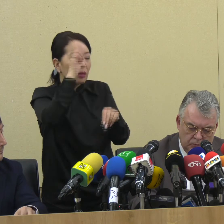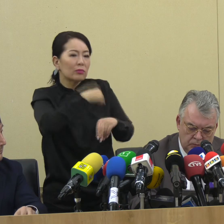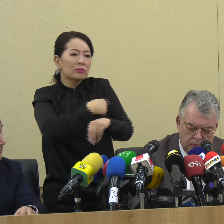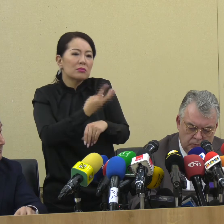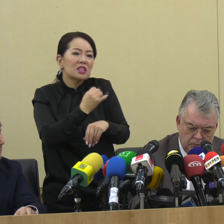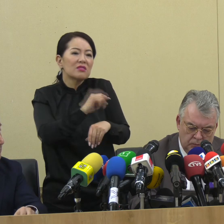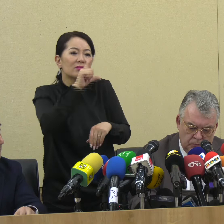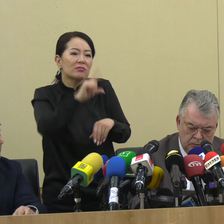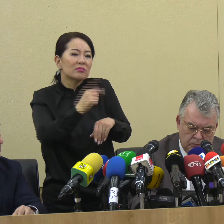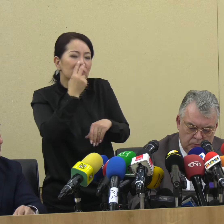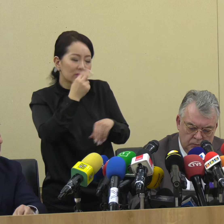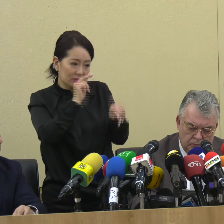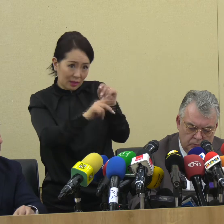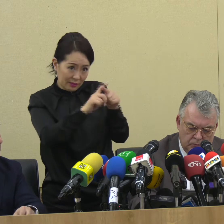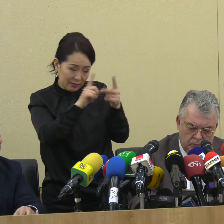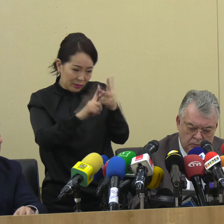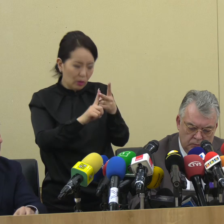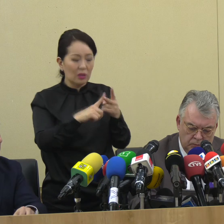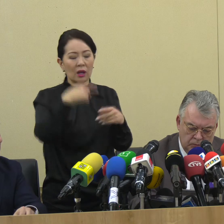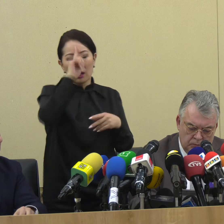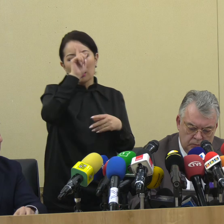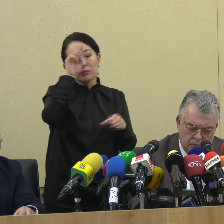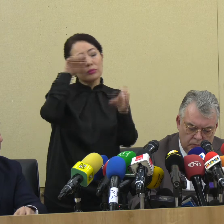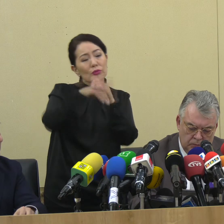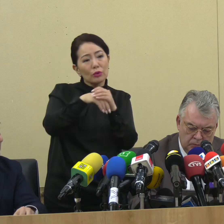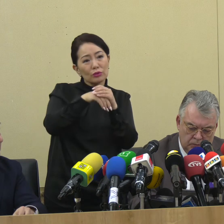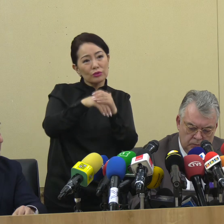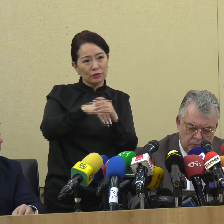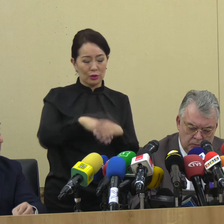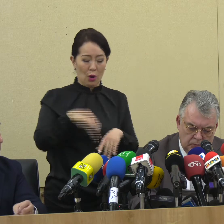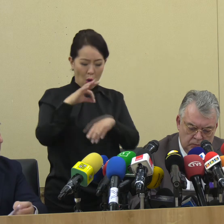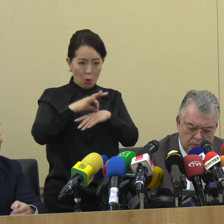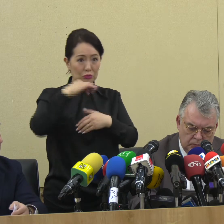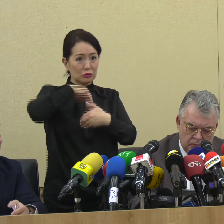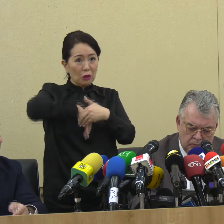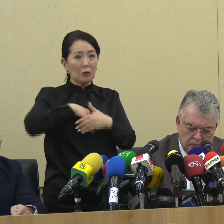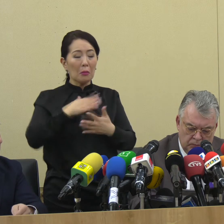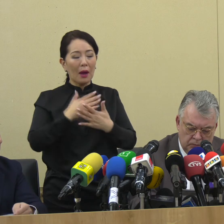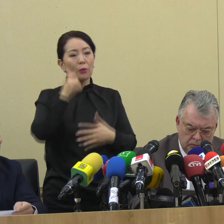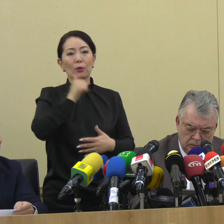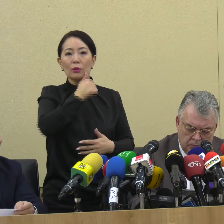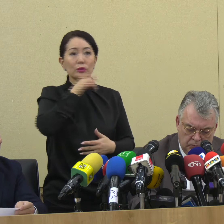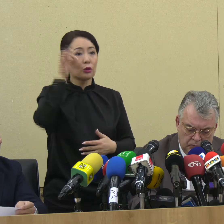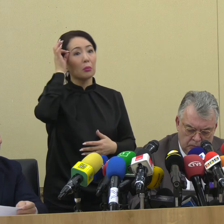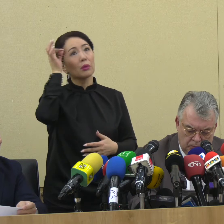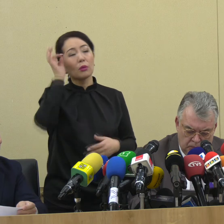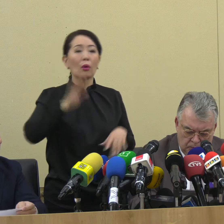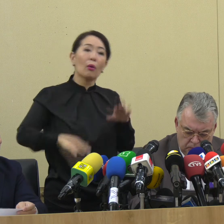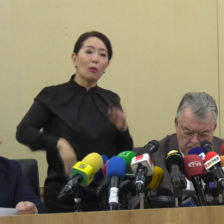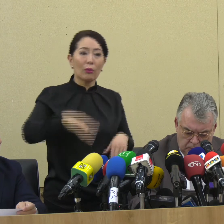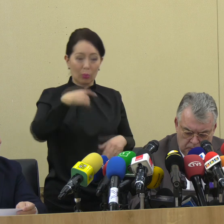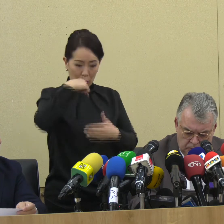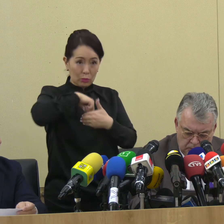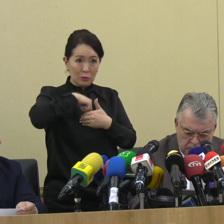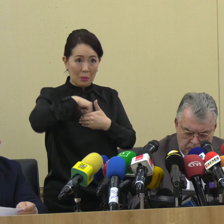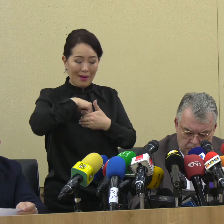эмнэлэгт хандах тэгээд өвчнийхөө нууц хугацаанд байгаа шинж тэмдэггүй мөн одоо өвчнийхөө шинж тэмдгийг